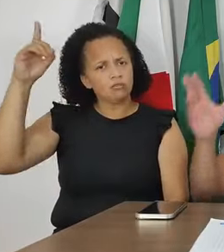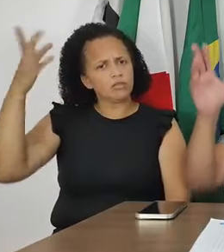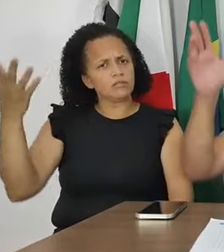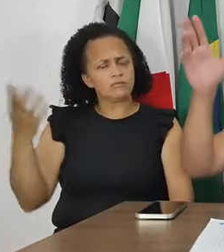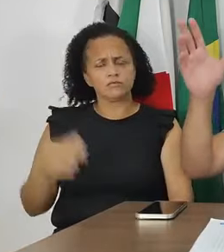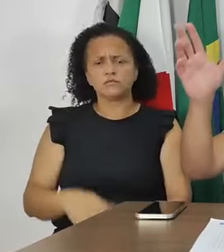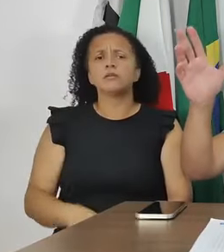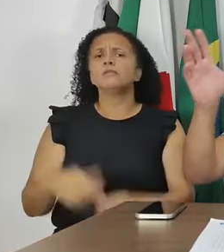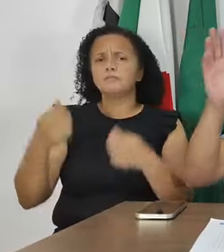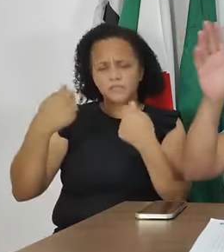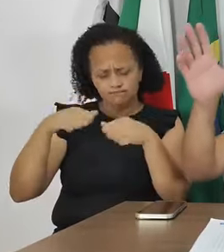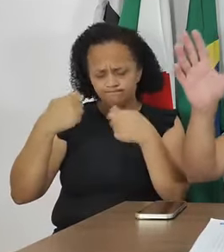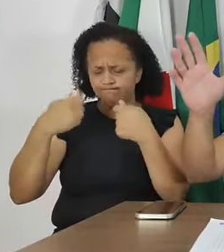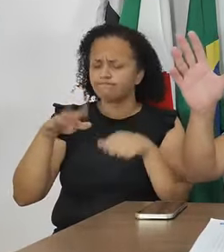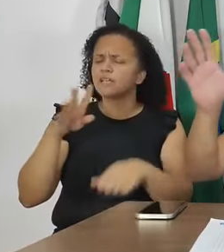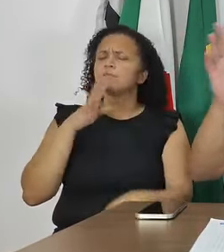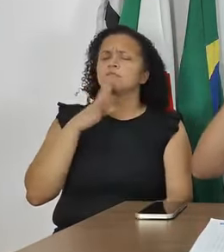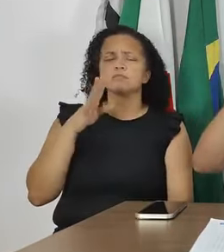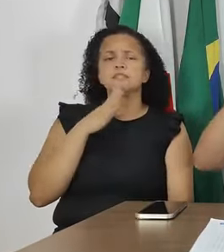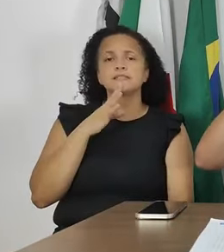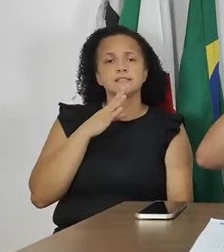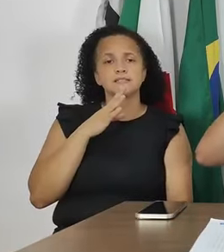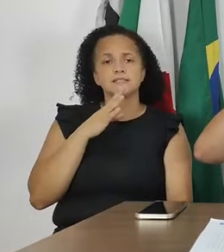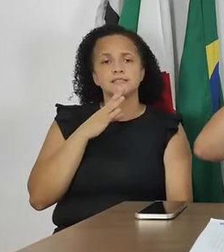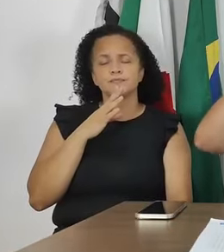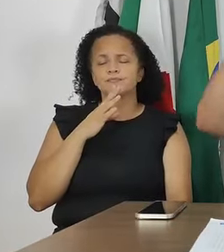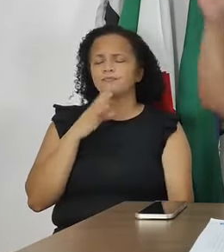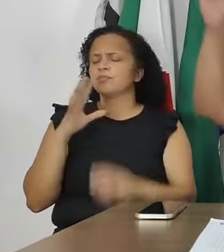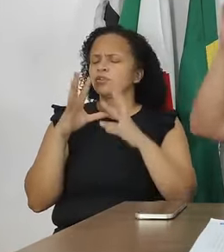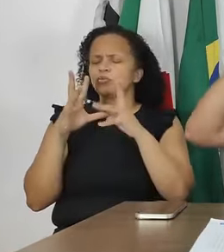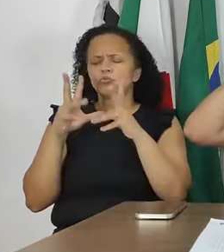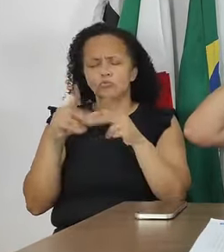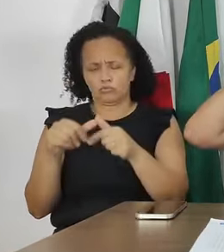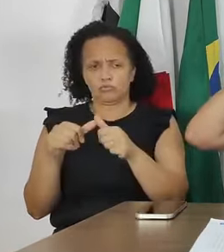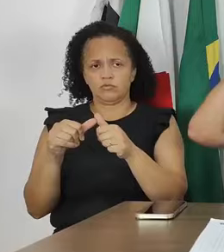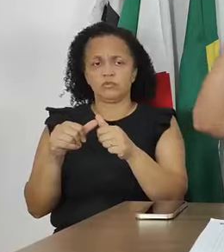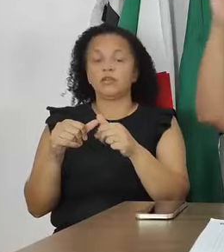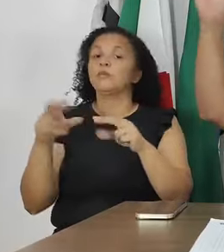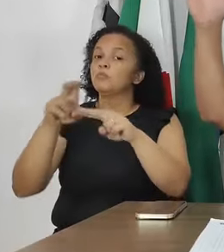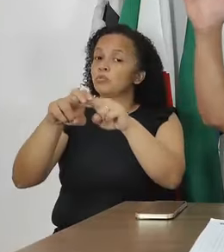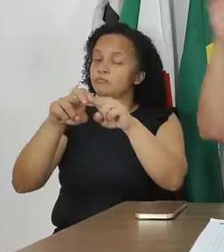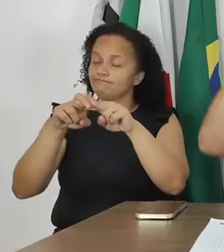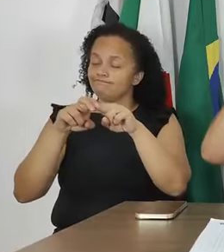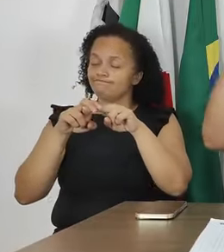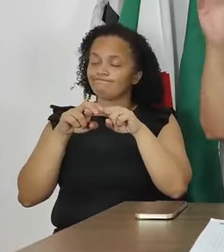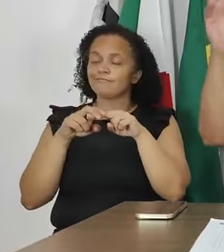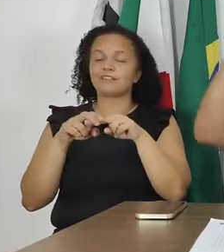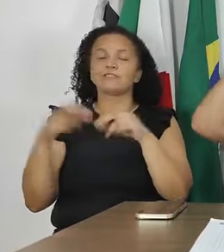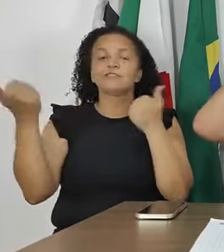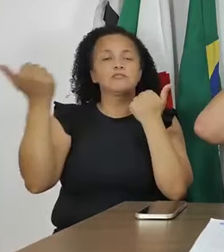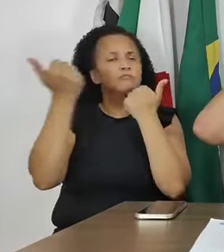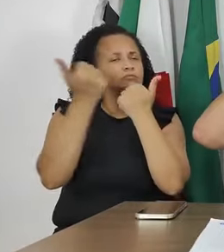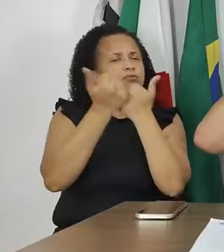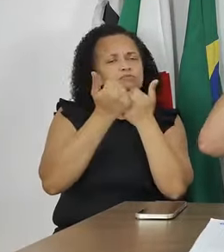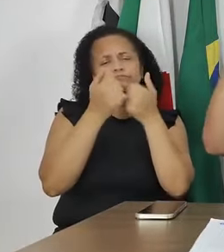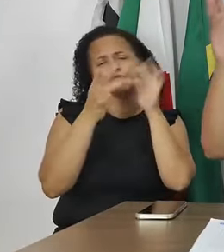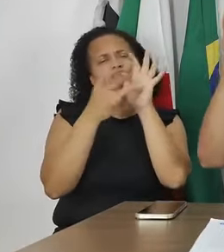É conhecer tudo aquilo que, através da morte e do sacrifício vicário,